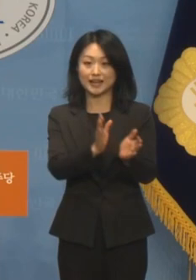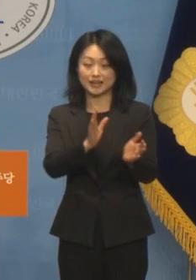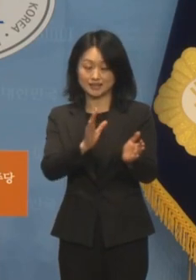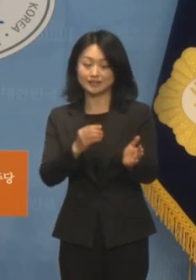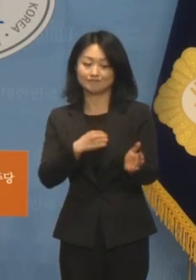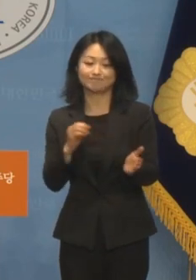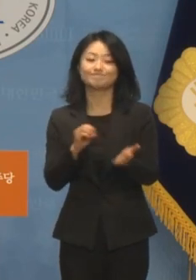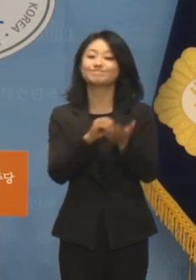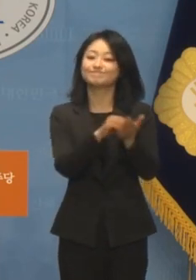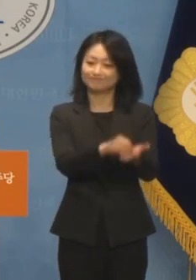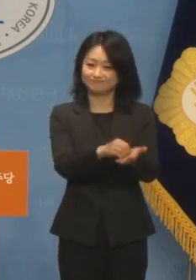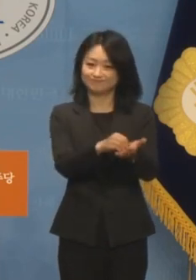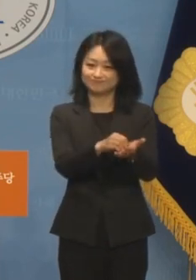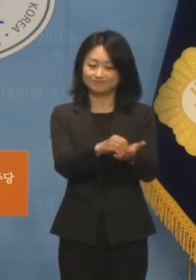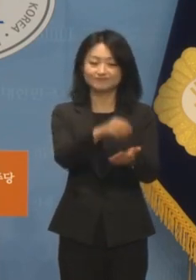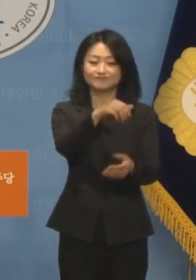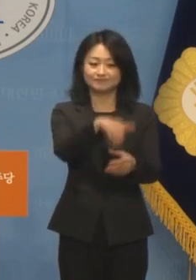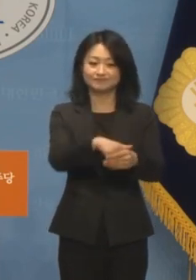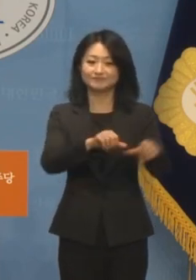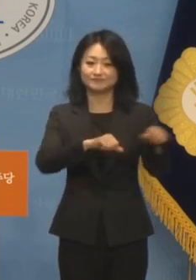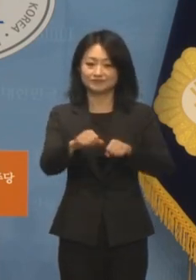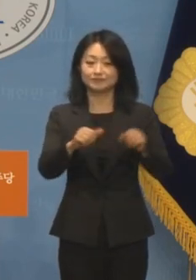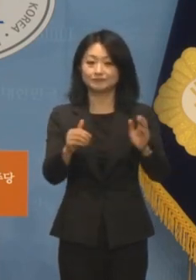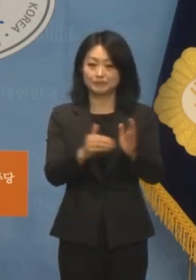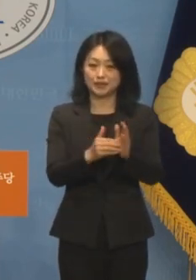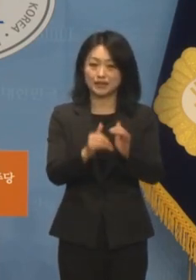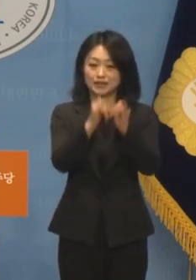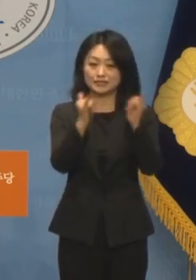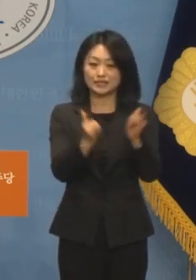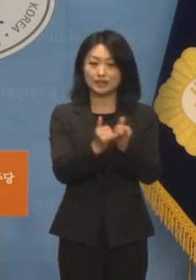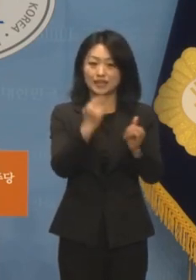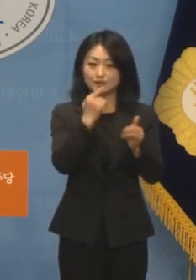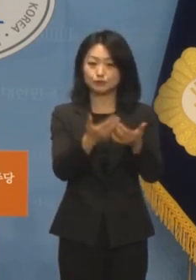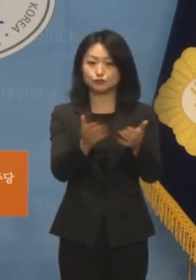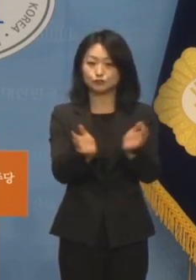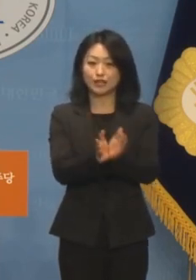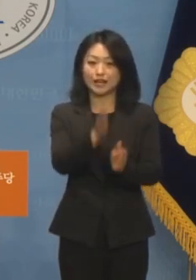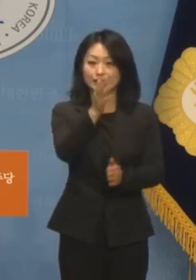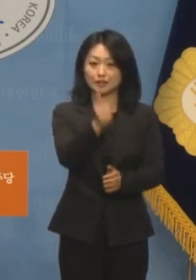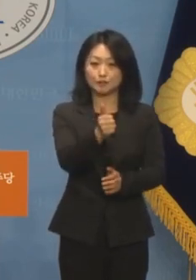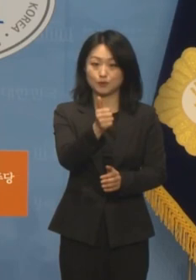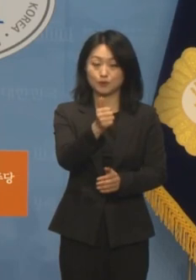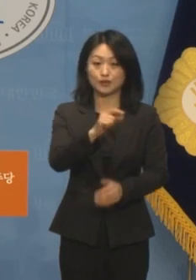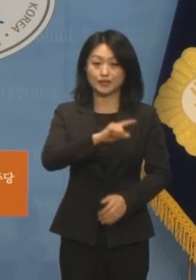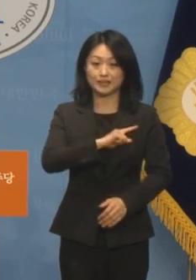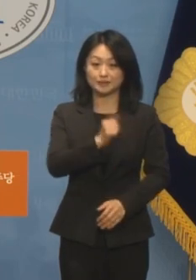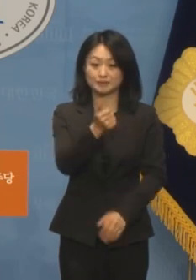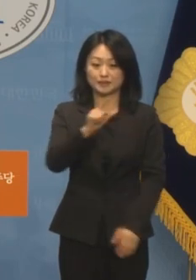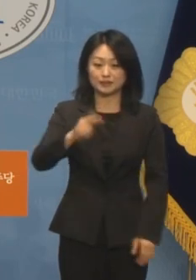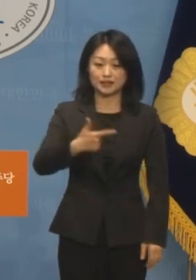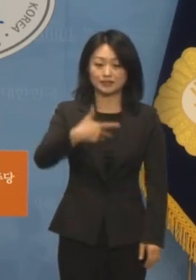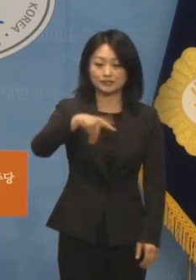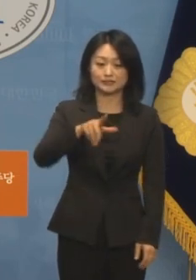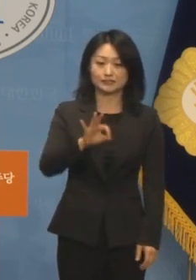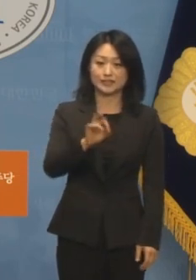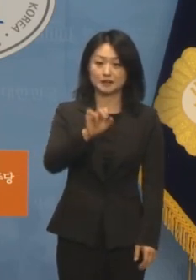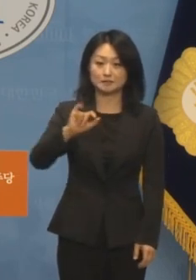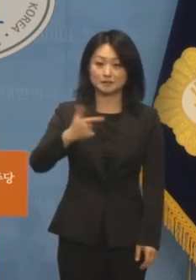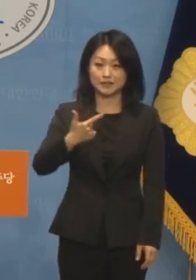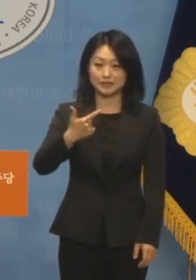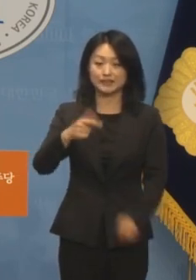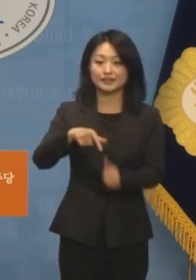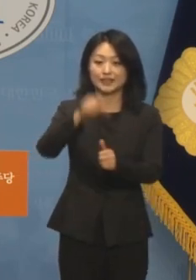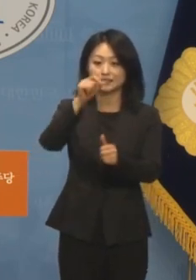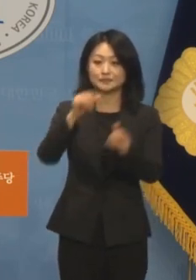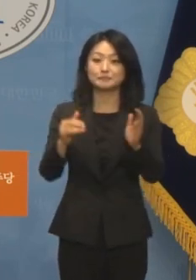선거를 치렀습니다. 이에 사회민주당 공동대표인 한창민 후보가 당선되었습니다. 선거